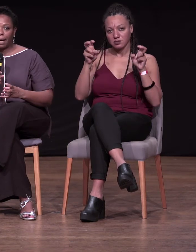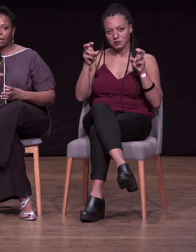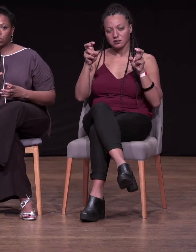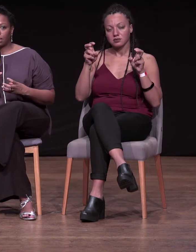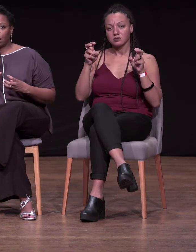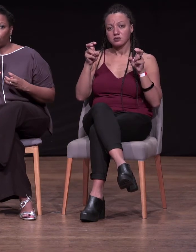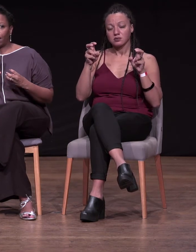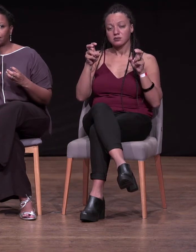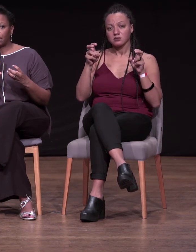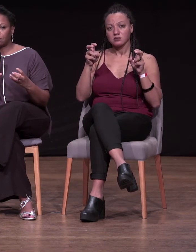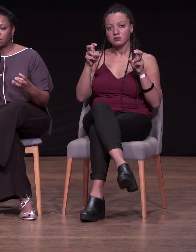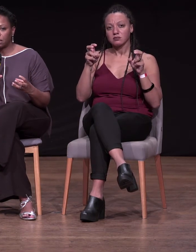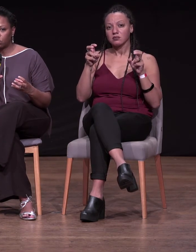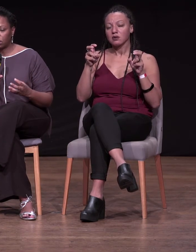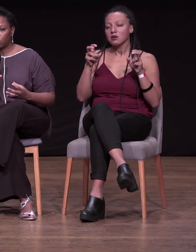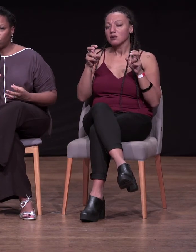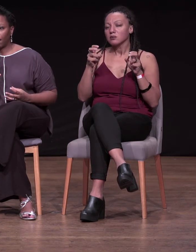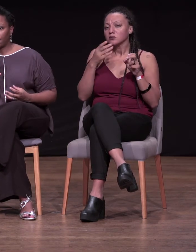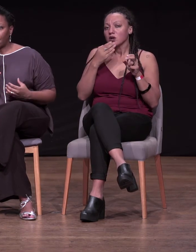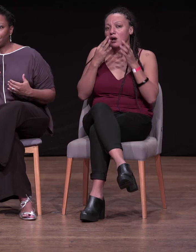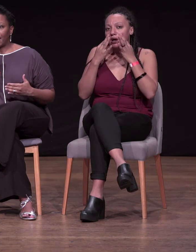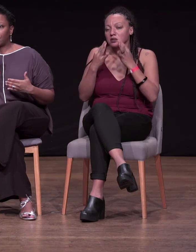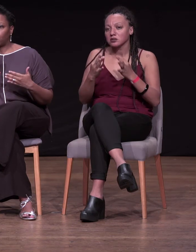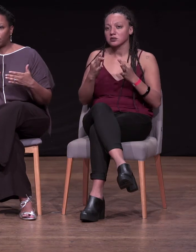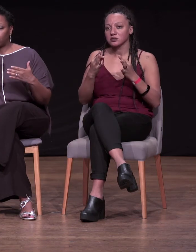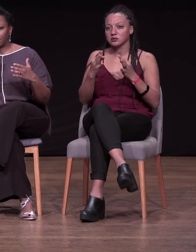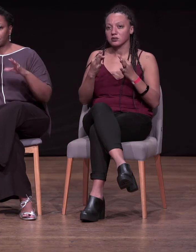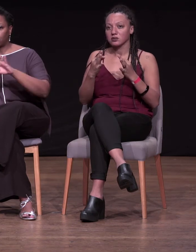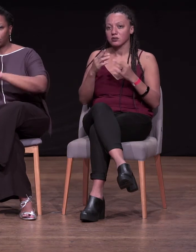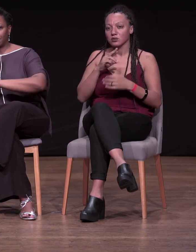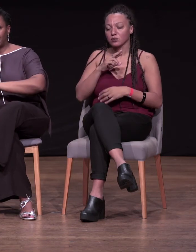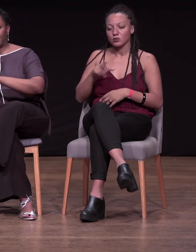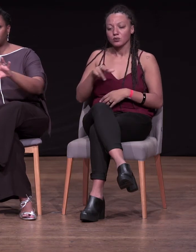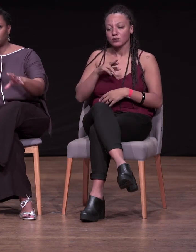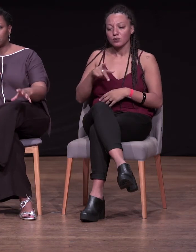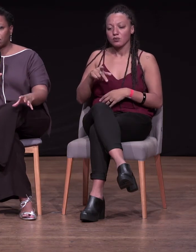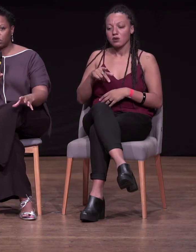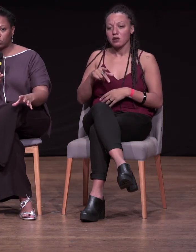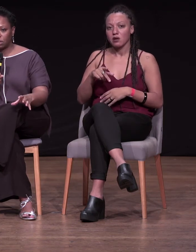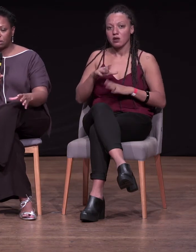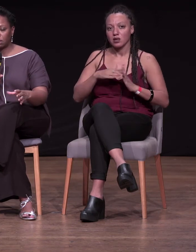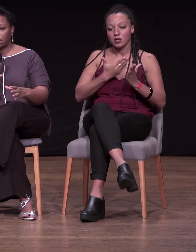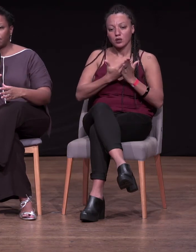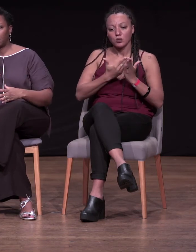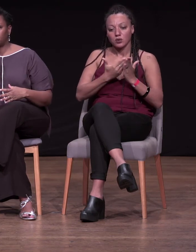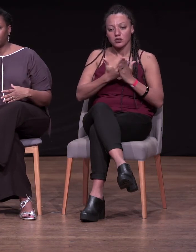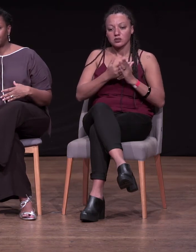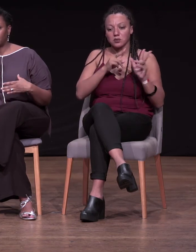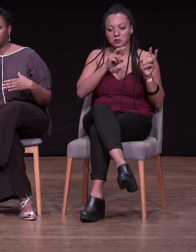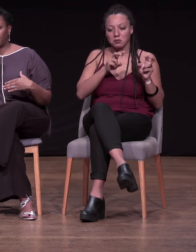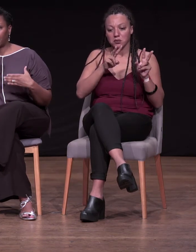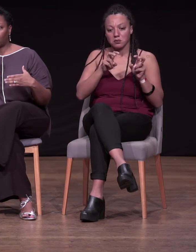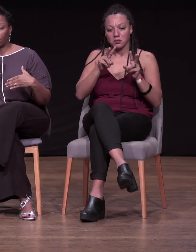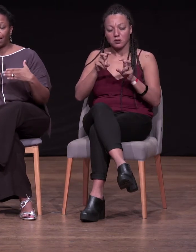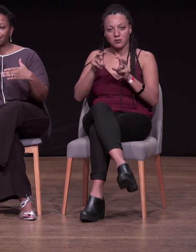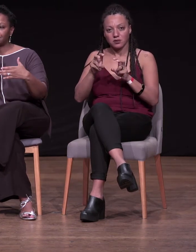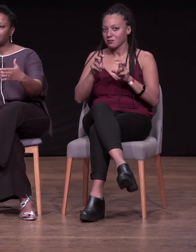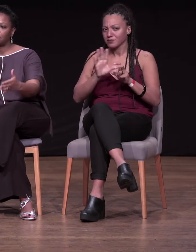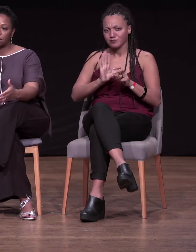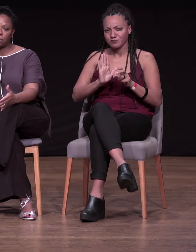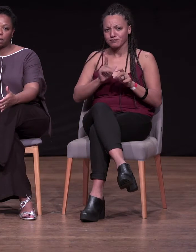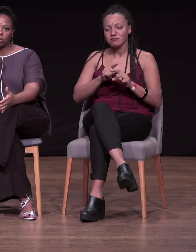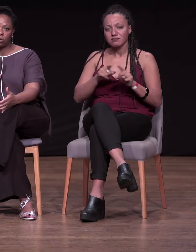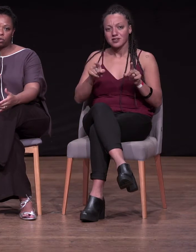essa temática, né, uma atenção que não é para uma educação que tematiza isso necessariamente, mas que também